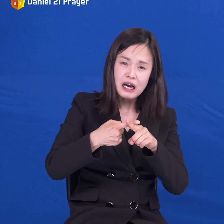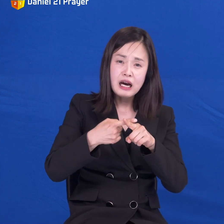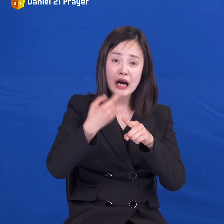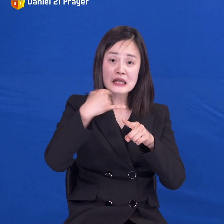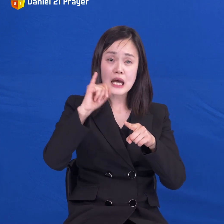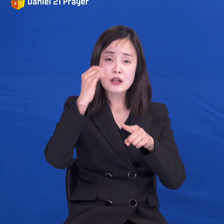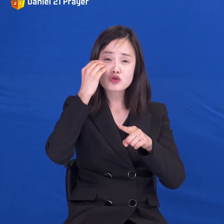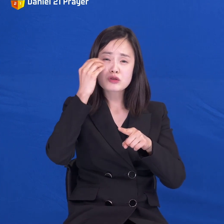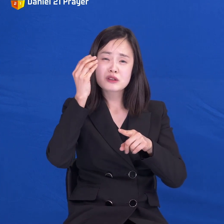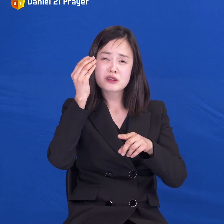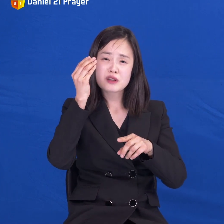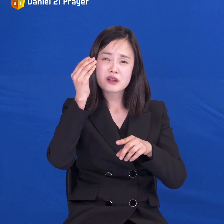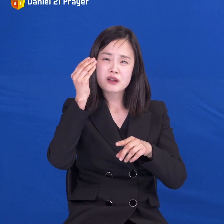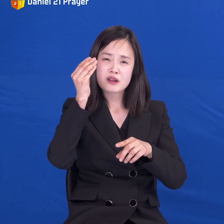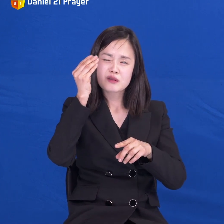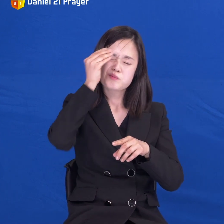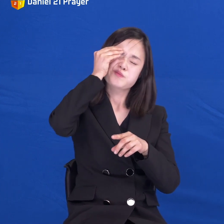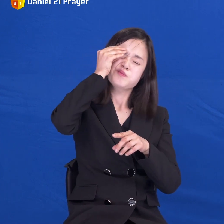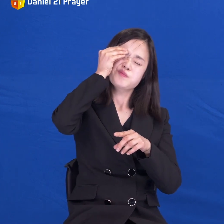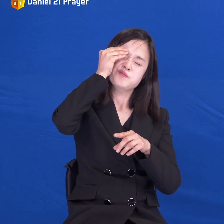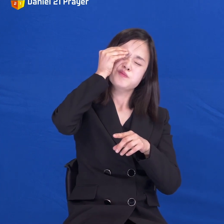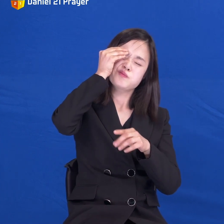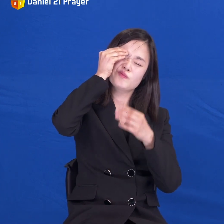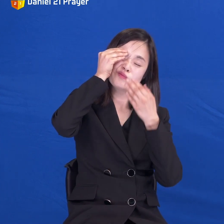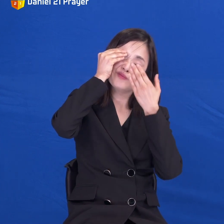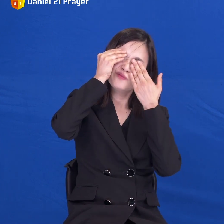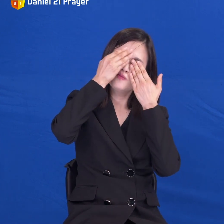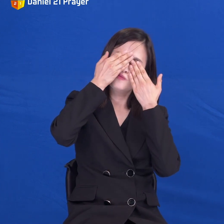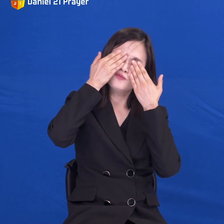그가 패이더니 쌍꺼풀이 싹 되는 거예요.